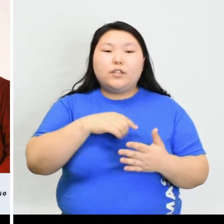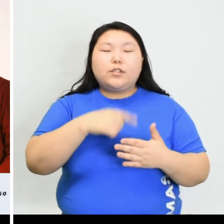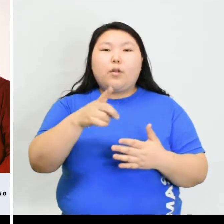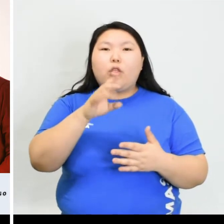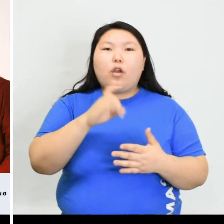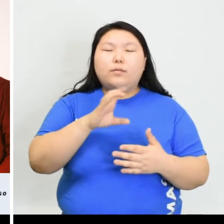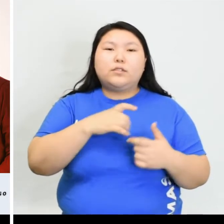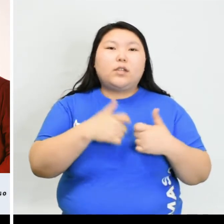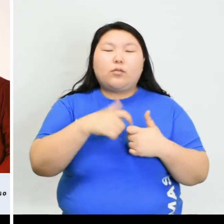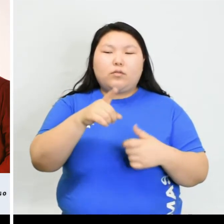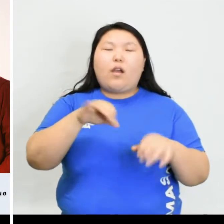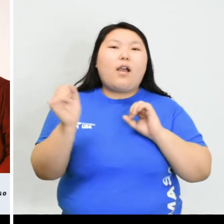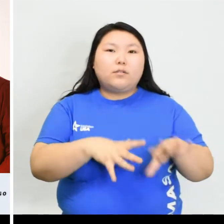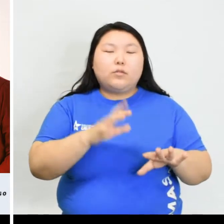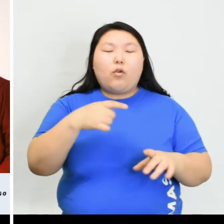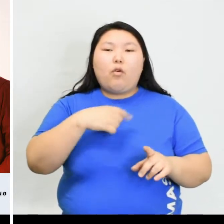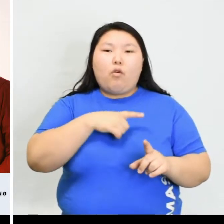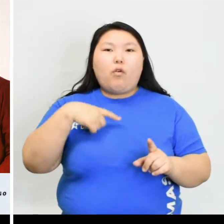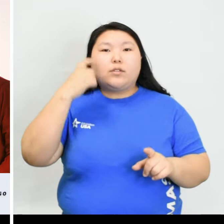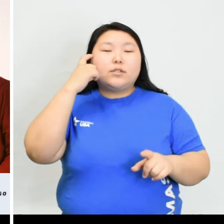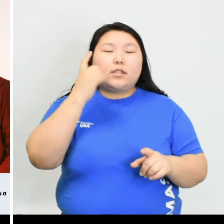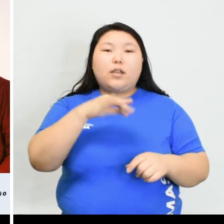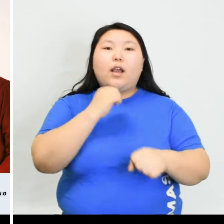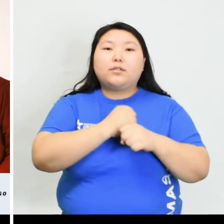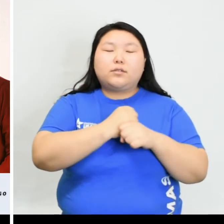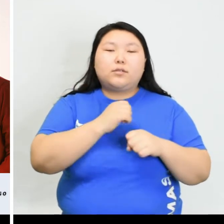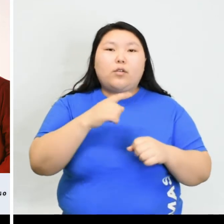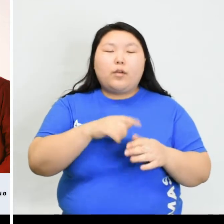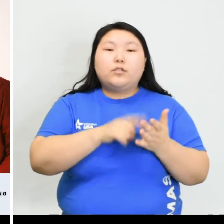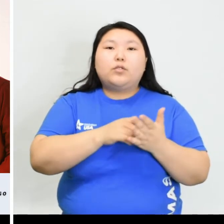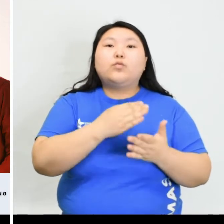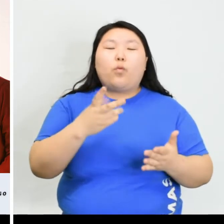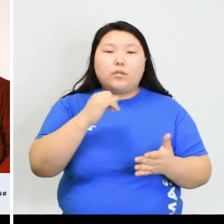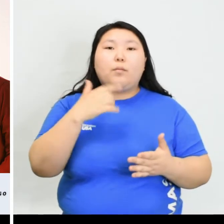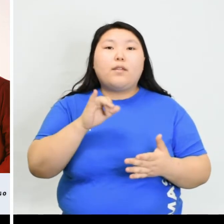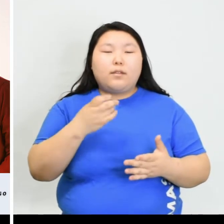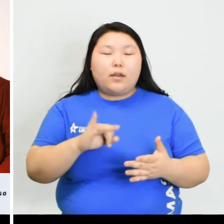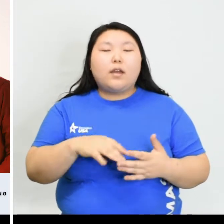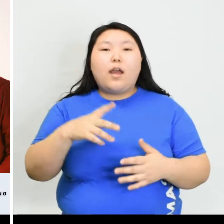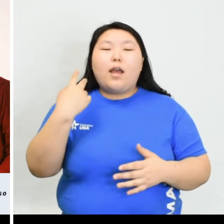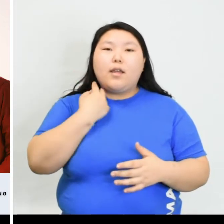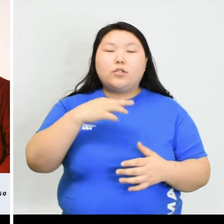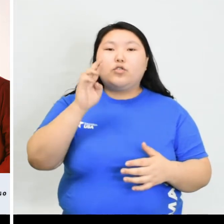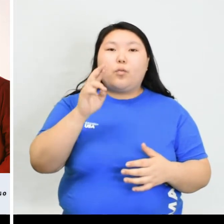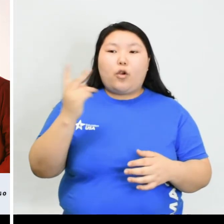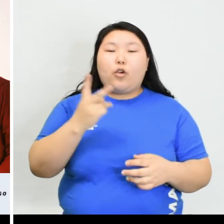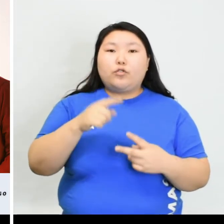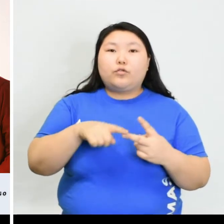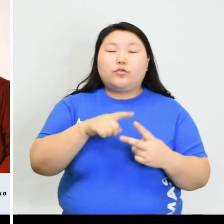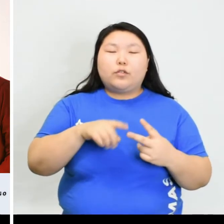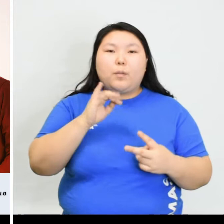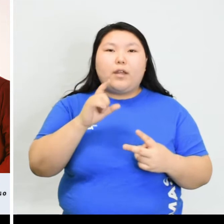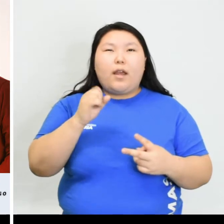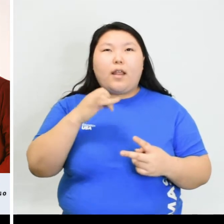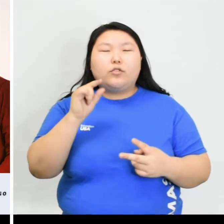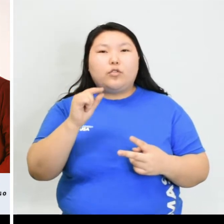те энэ чамд ном таалахгүй бол шууд хай чи өөрөө ингээд сэтгээд ингэж ажиллах нь тууш шүү гэсэн байталтай те. Англи, Япон хоёр